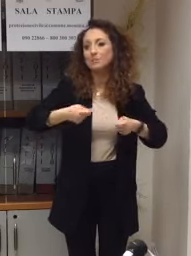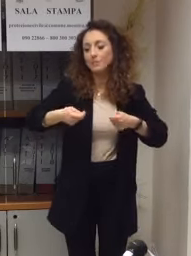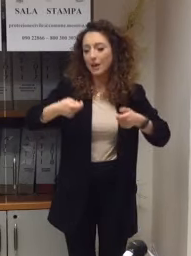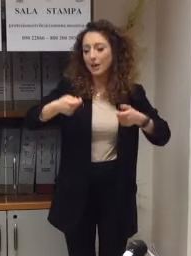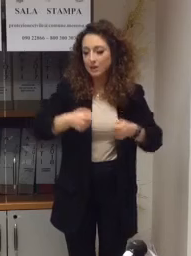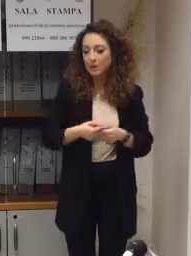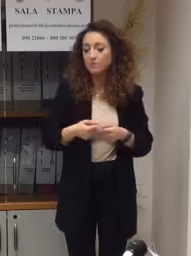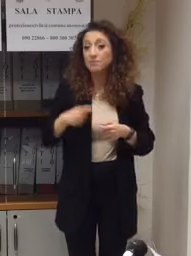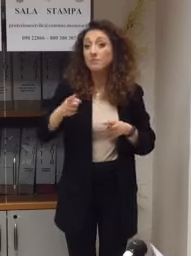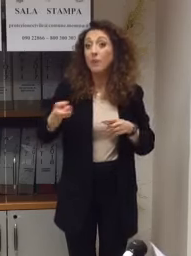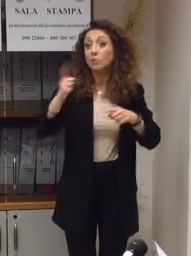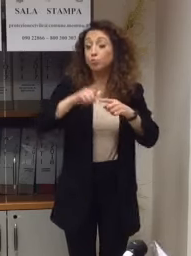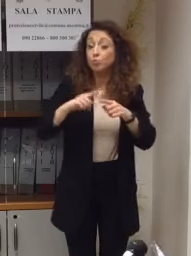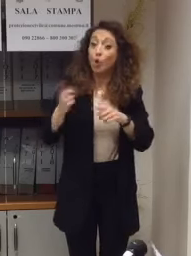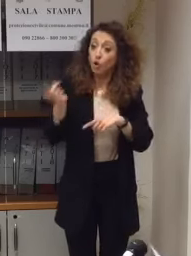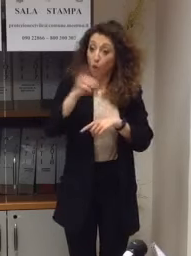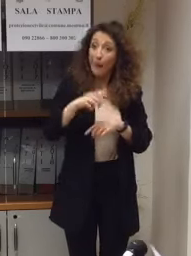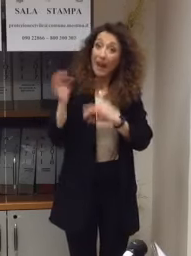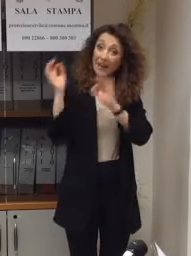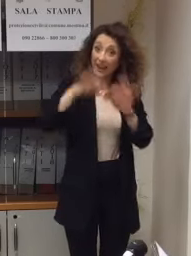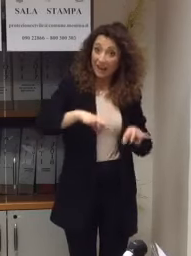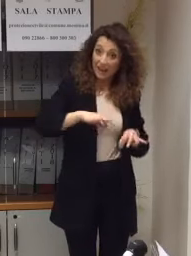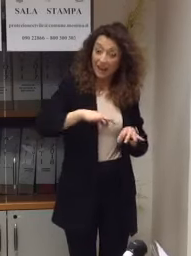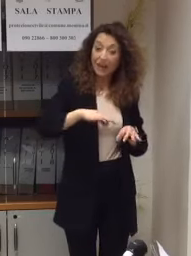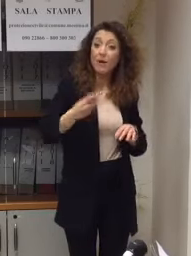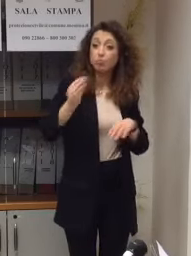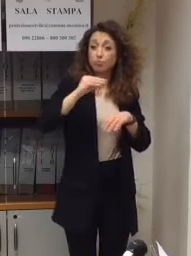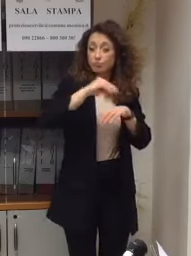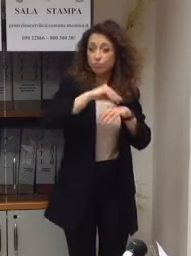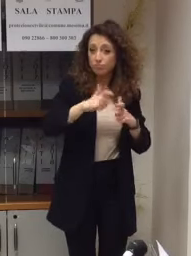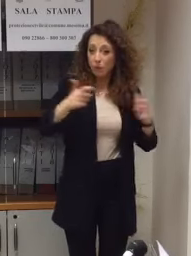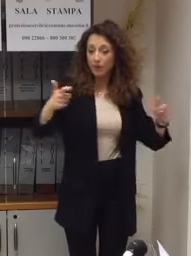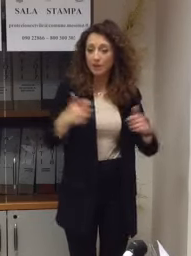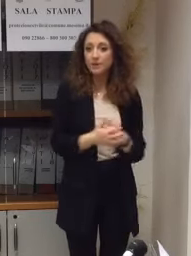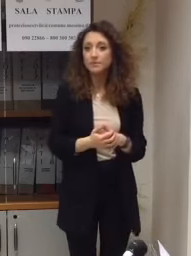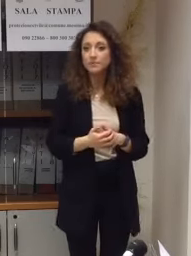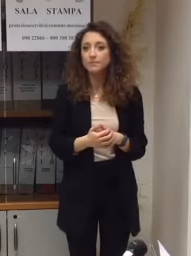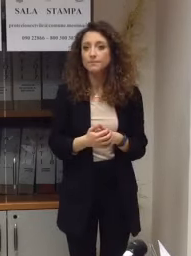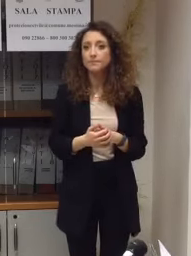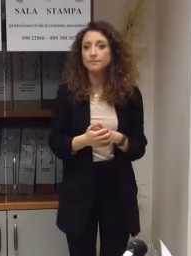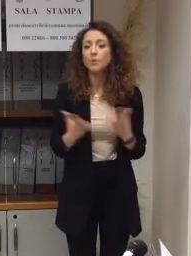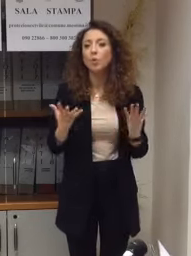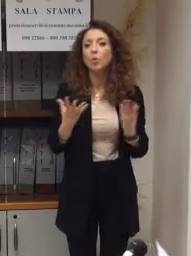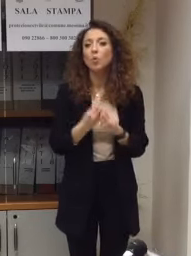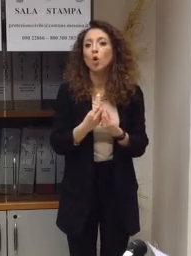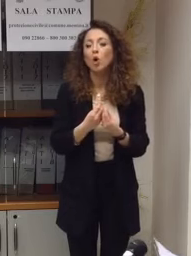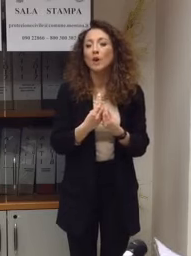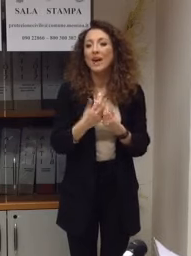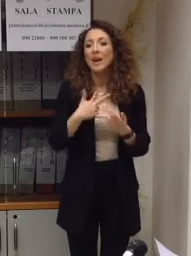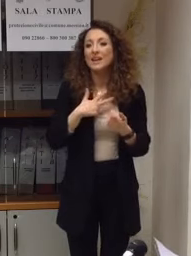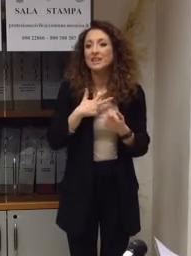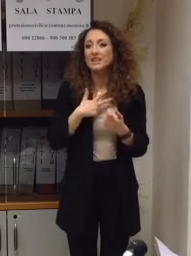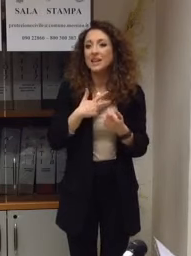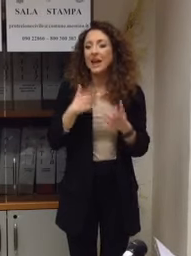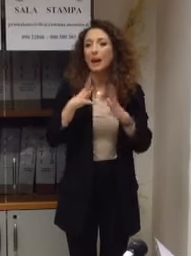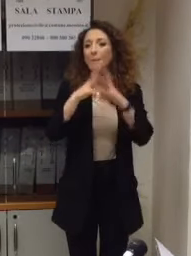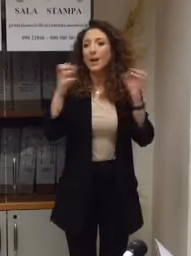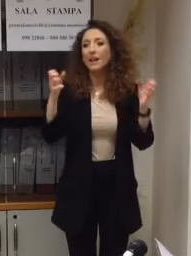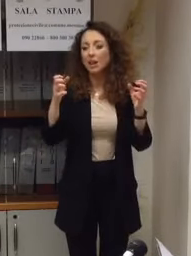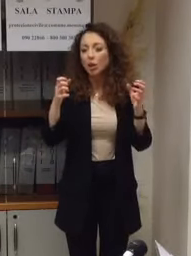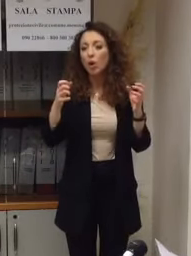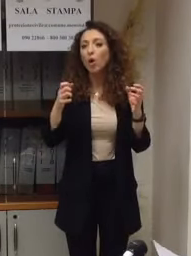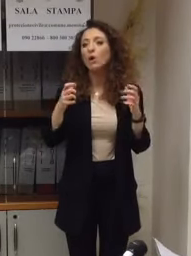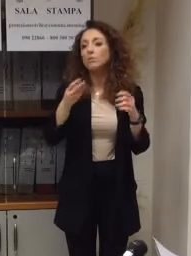quindi proseguiremo con la distribuzione di queste altre buste della spesa. L'Unione Cristiana Imprenditori e Dirigenti dei Generi Alimentari, i